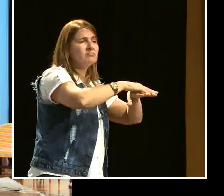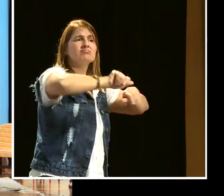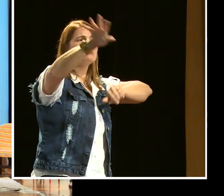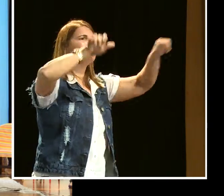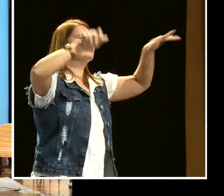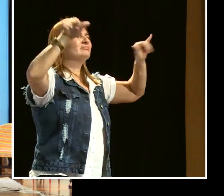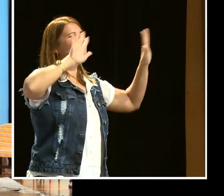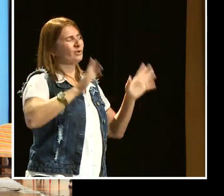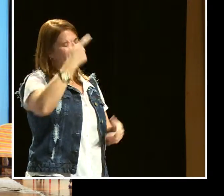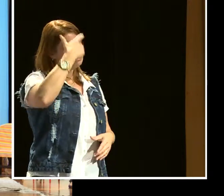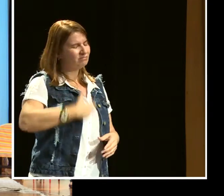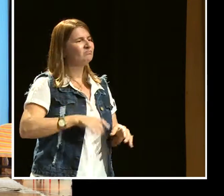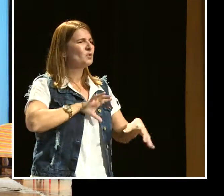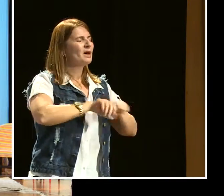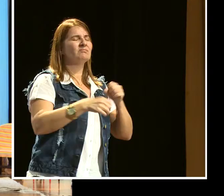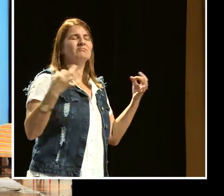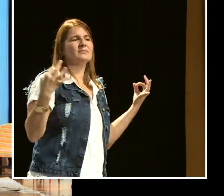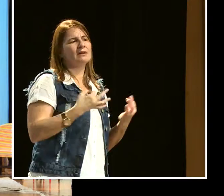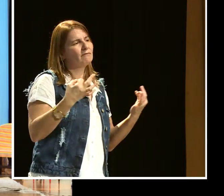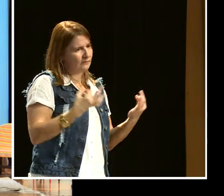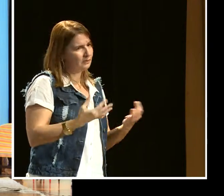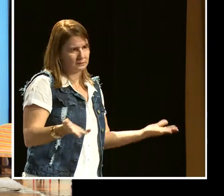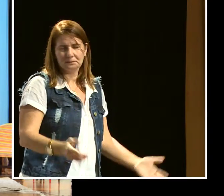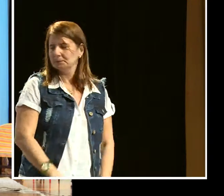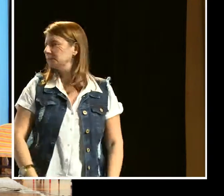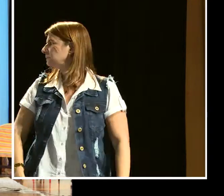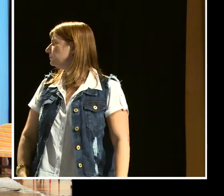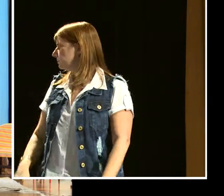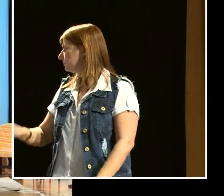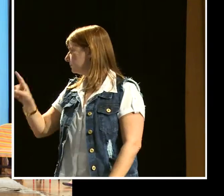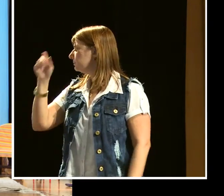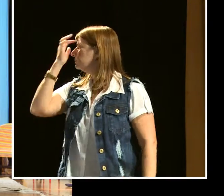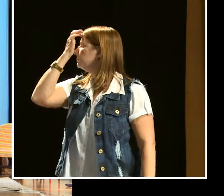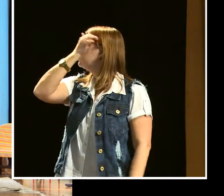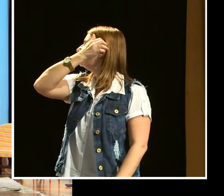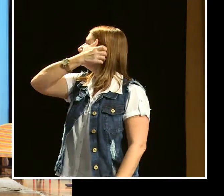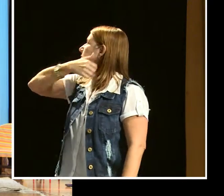trabalho em uma escola inclusiva, em uma escola bilíngue, como profissionais com excelência.